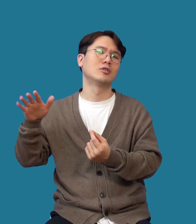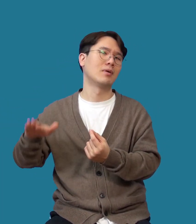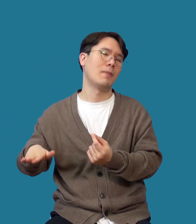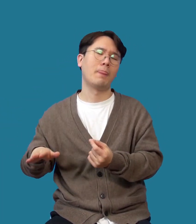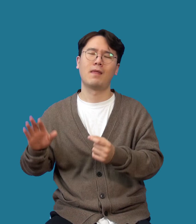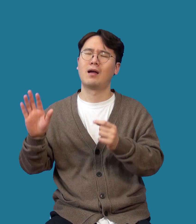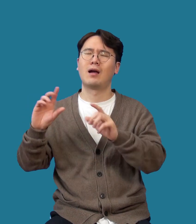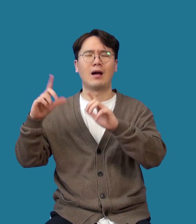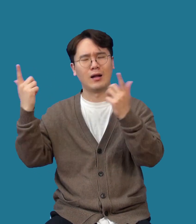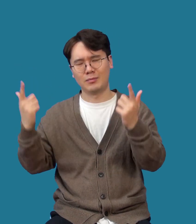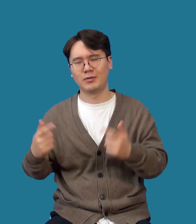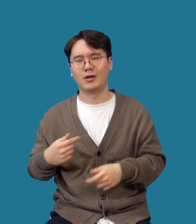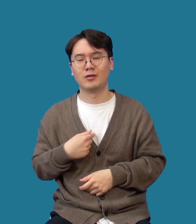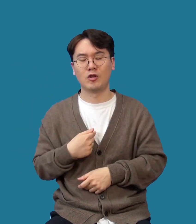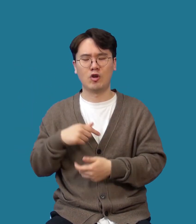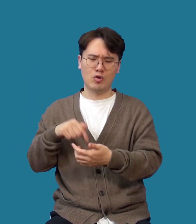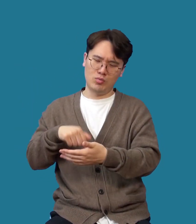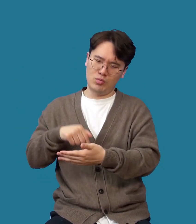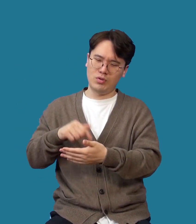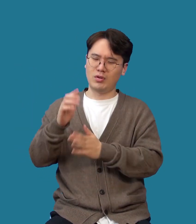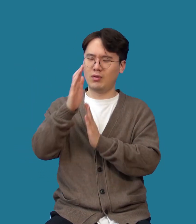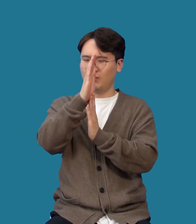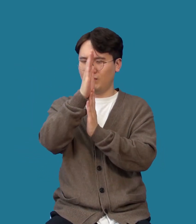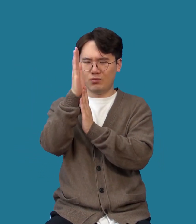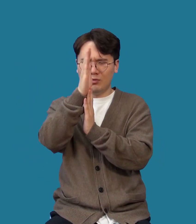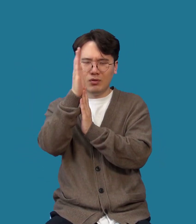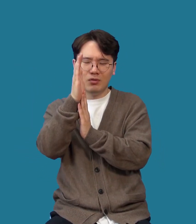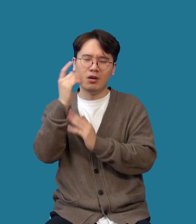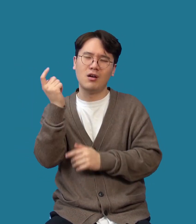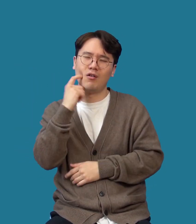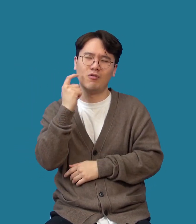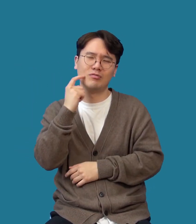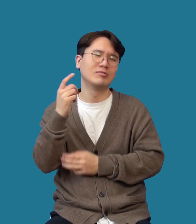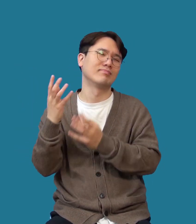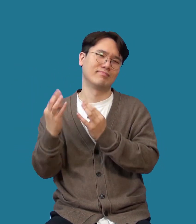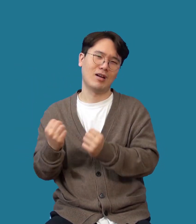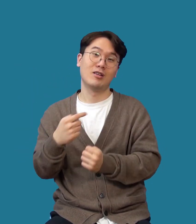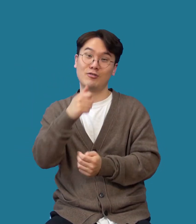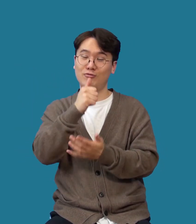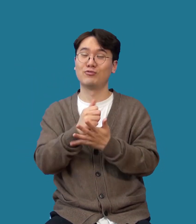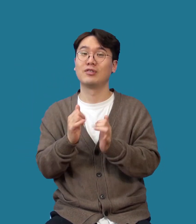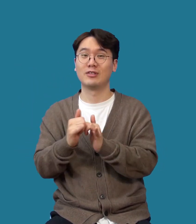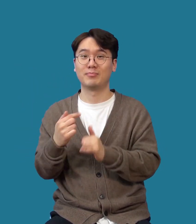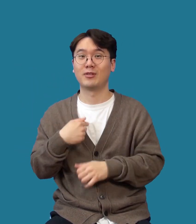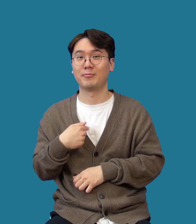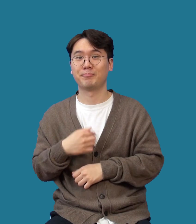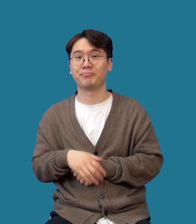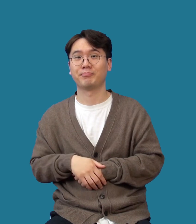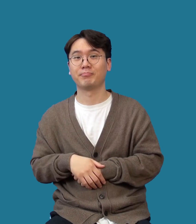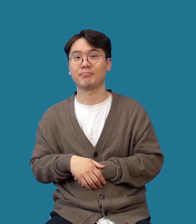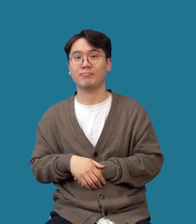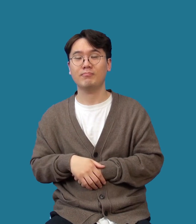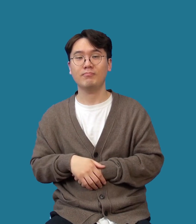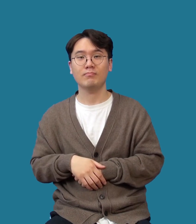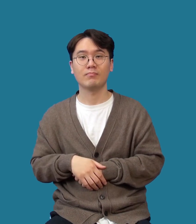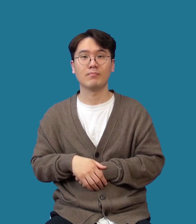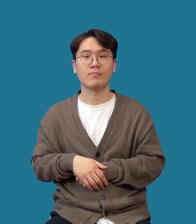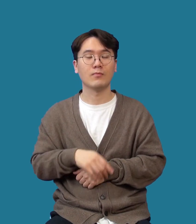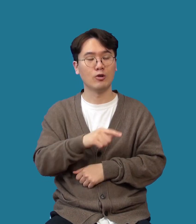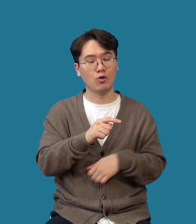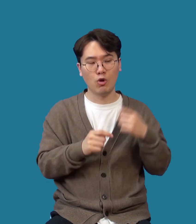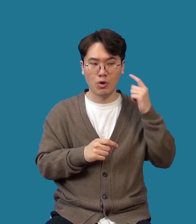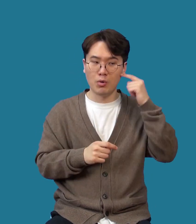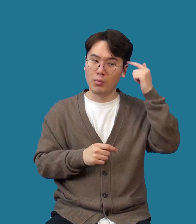가식이 많고 위선이 많은 죄인입니다. 저도 형규 목사처럼 정말 진심으로